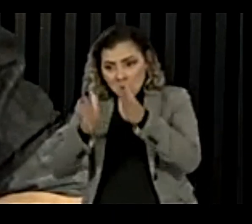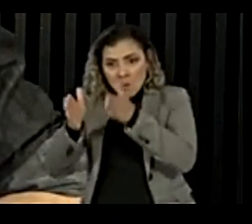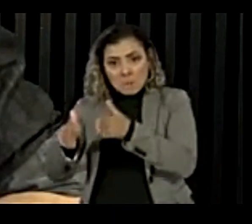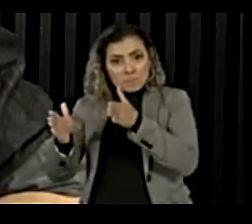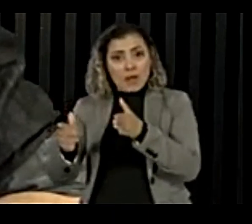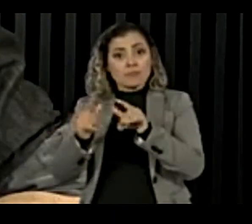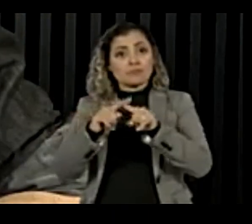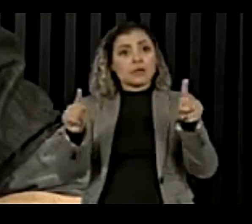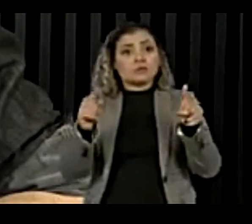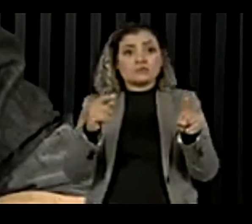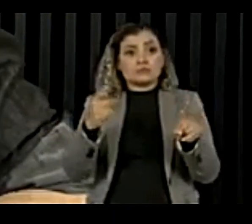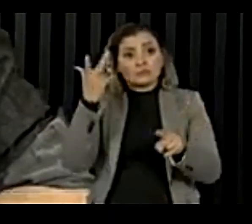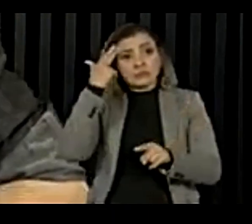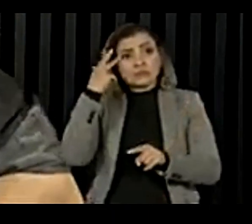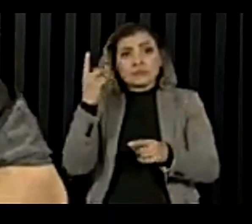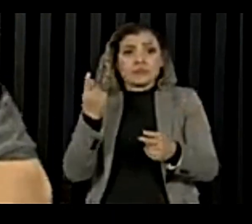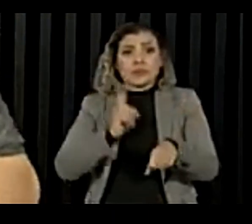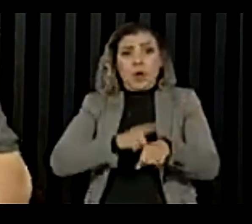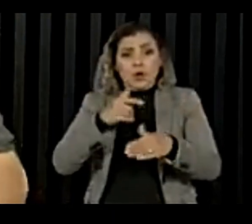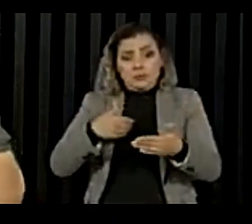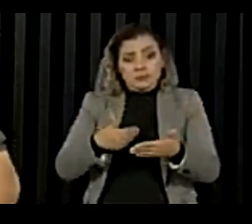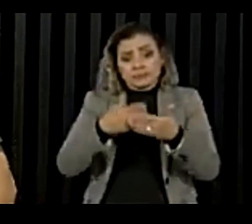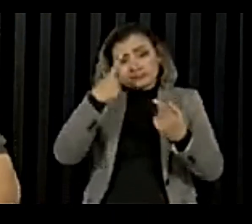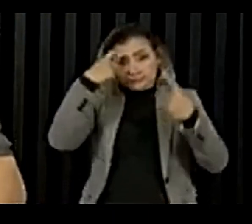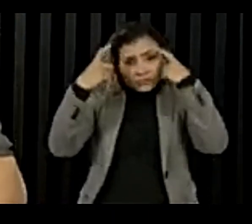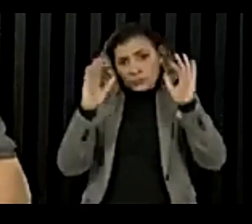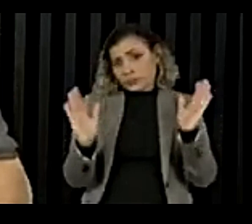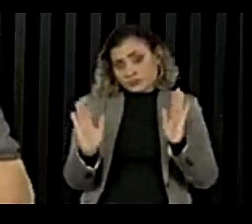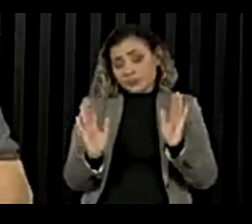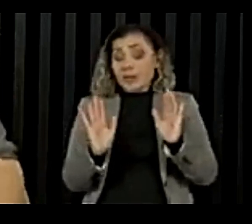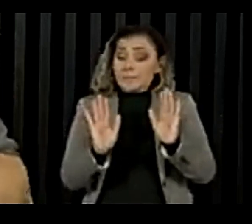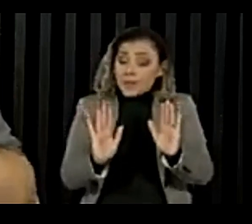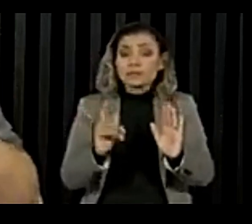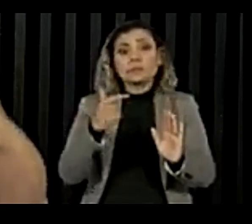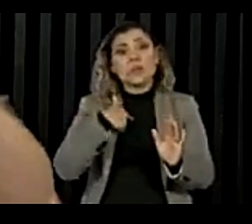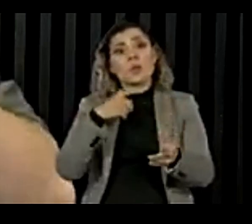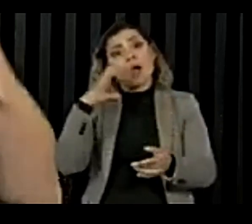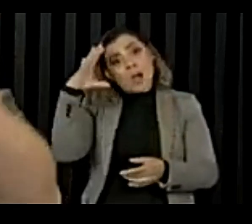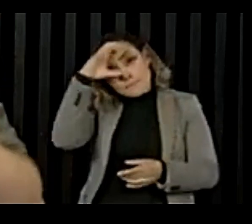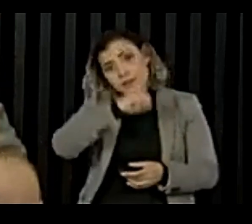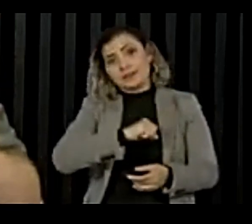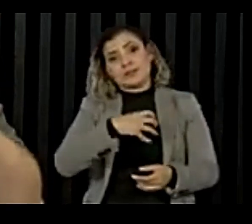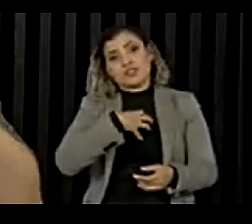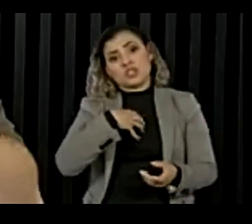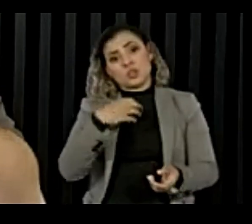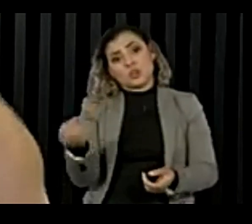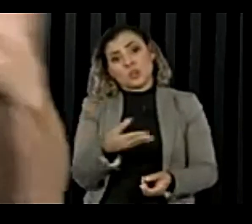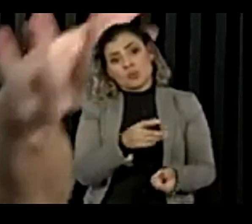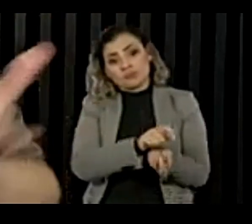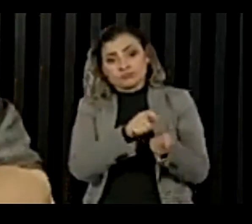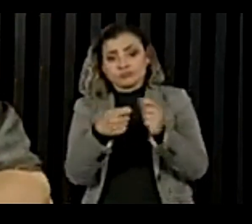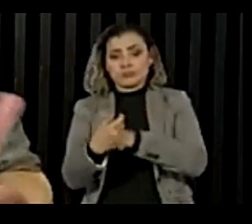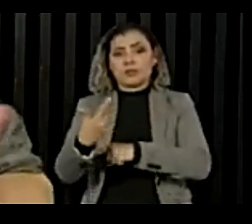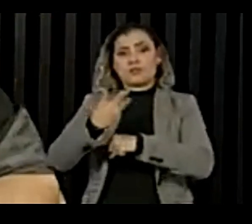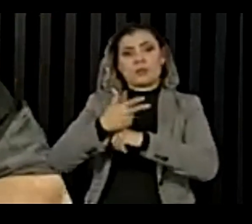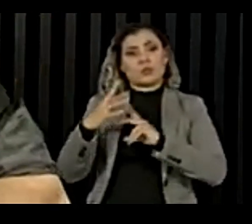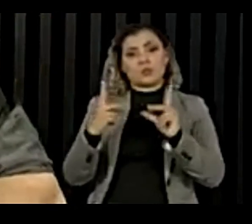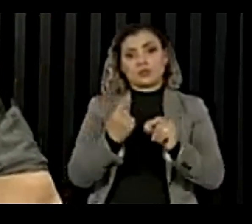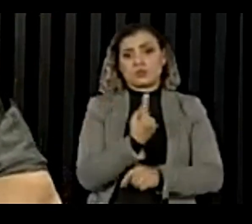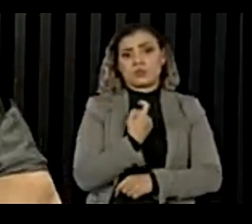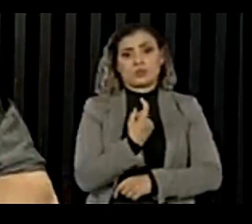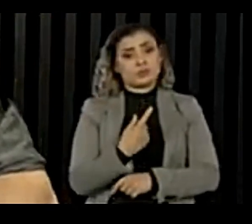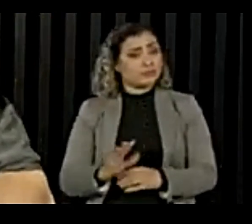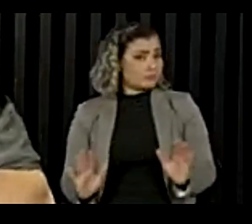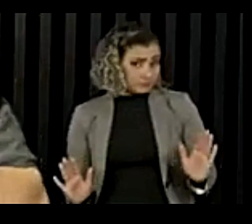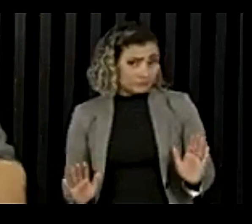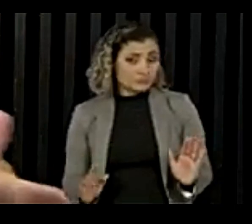nada improvisado e feito em cima da hora, e basicamente eu tive que reaprender a fazer tudo sozinho no esquema de